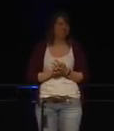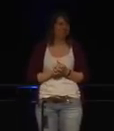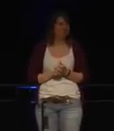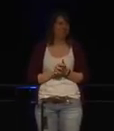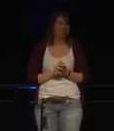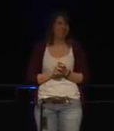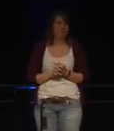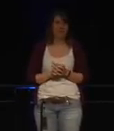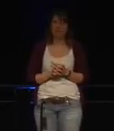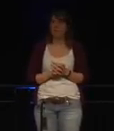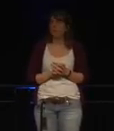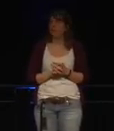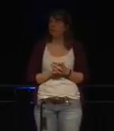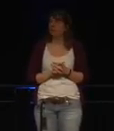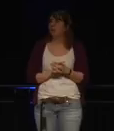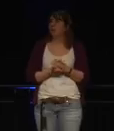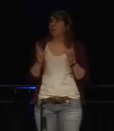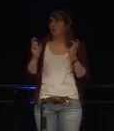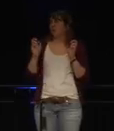So, a small... Muchas gracias.